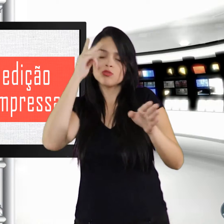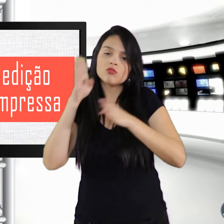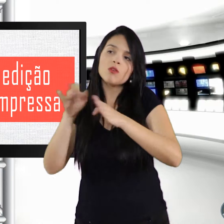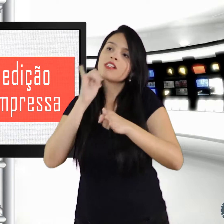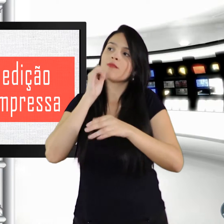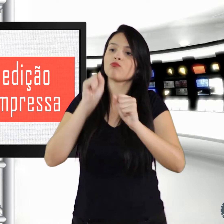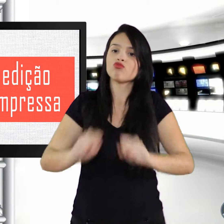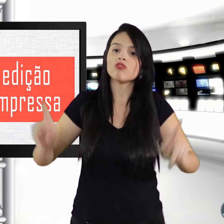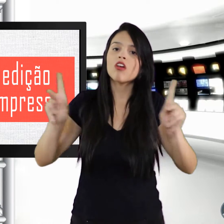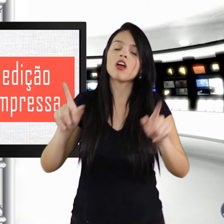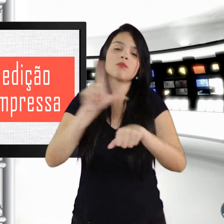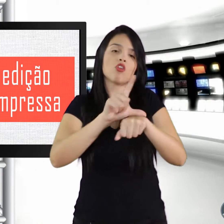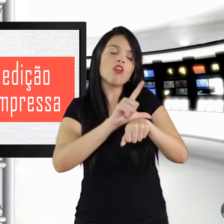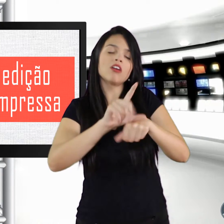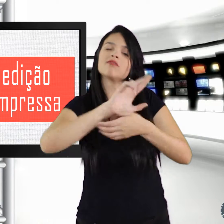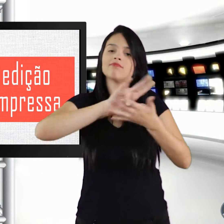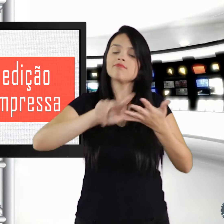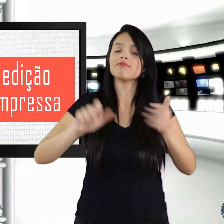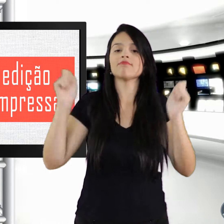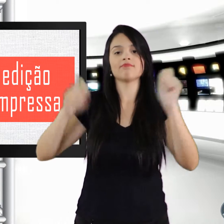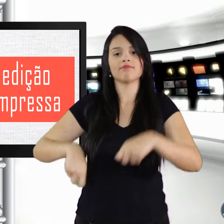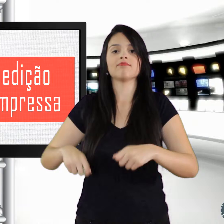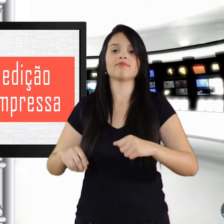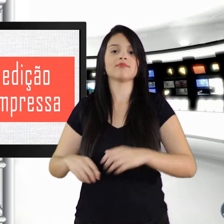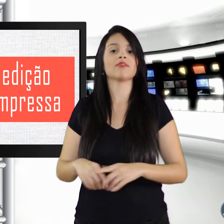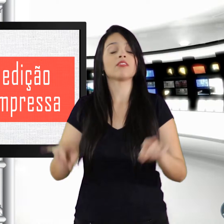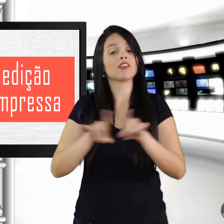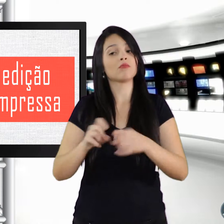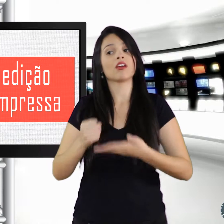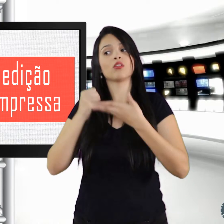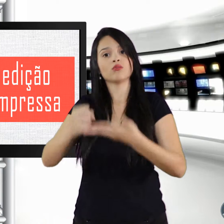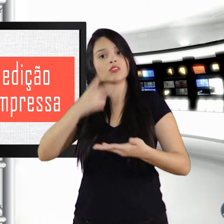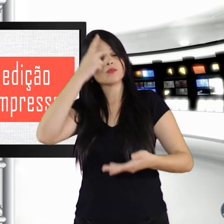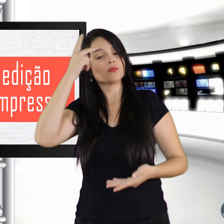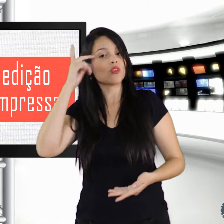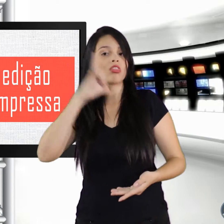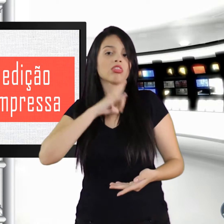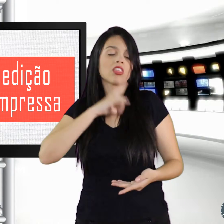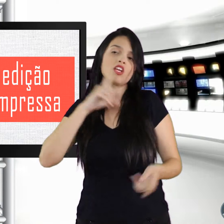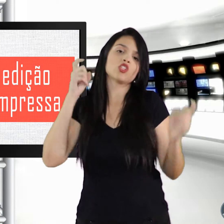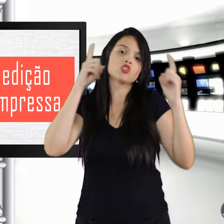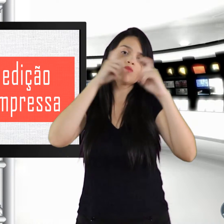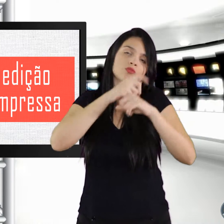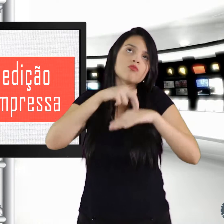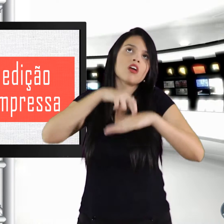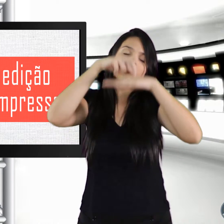repartições e etc. Além disso, atendem todos com algum tipo de dificuldade em deslocamento vertical.